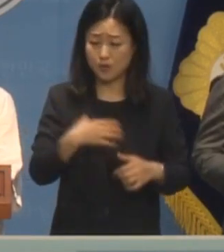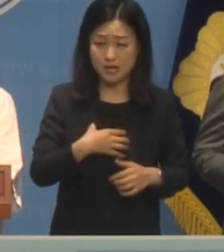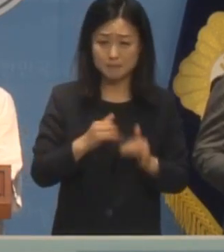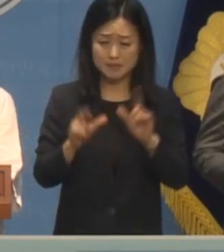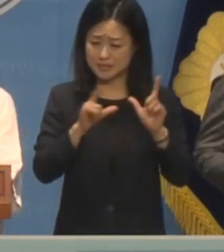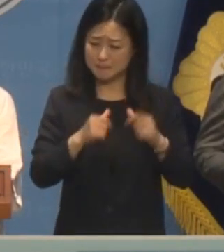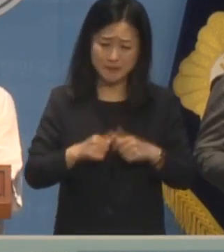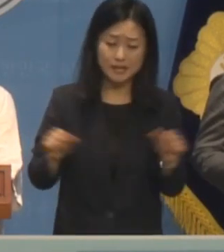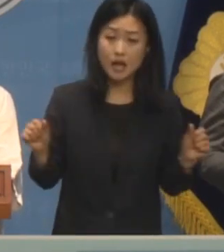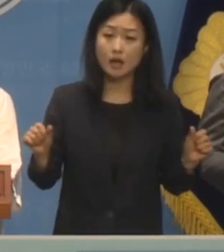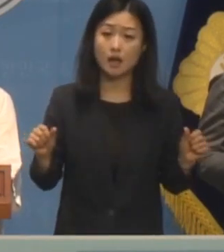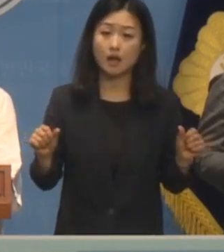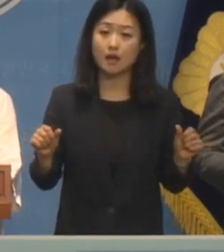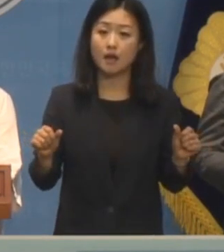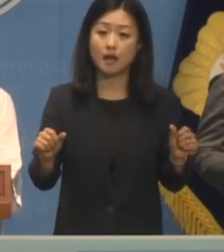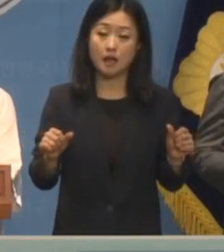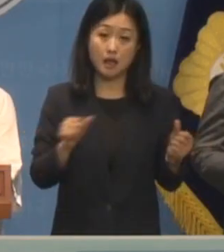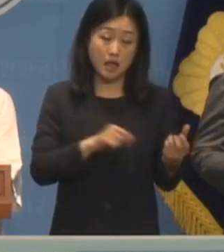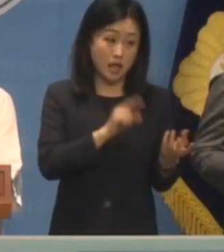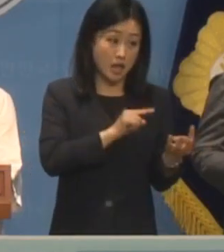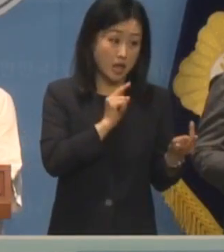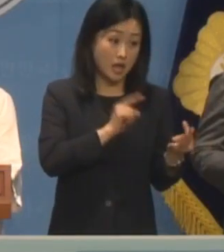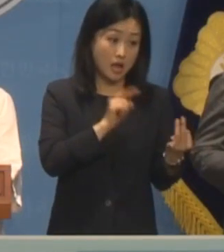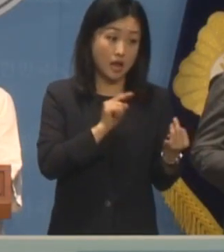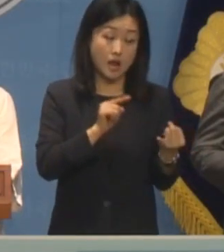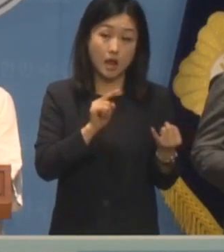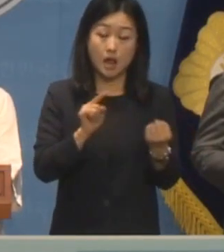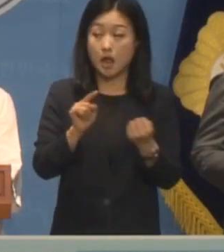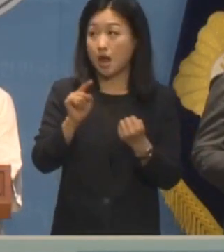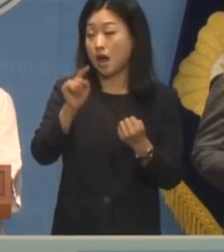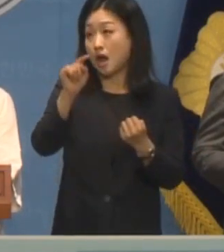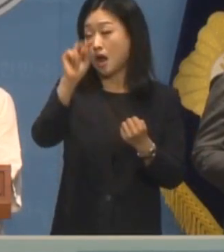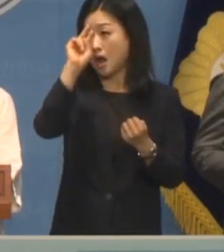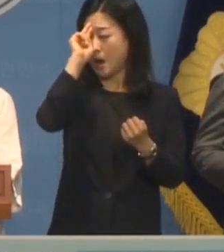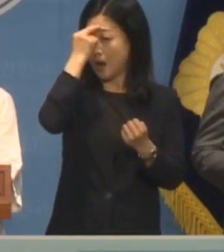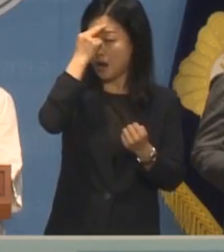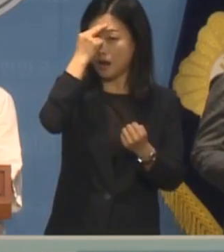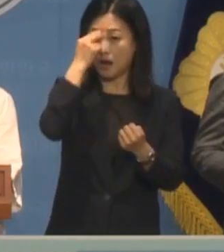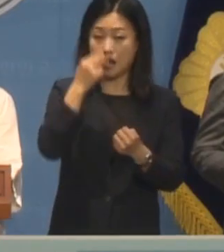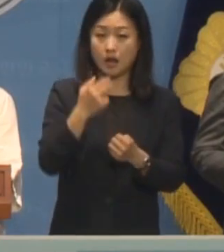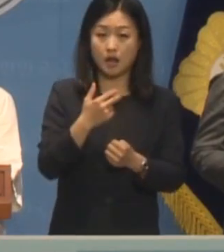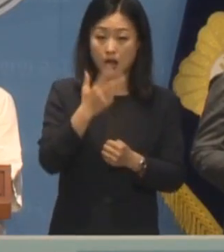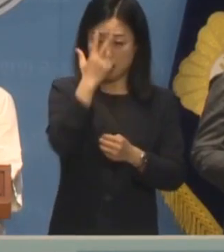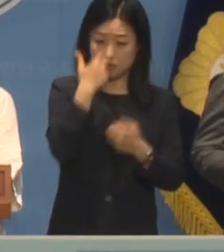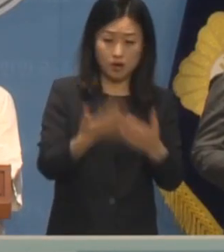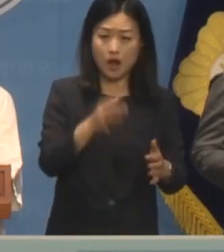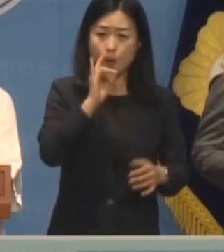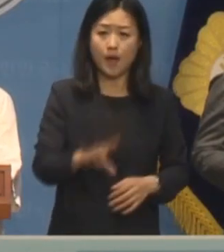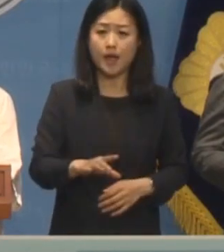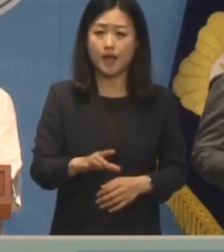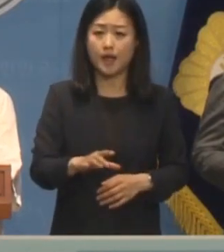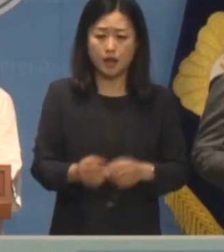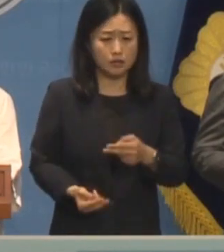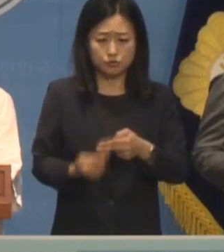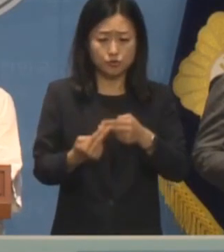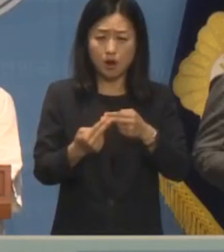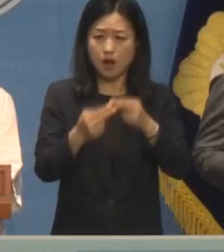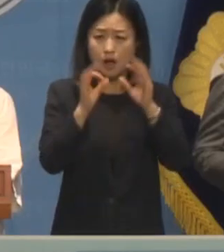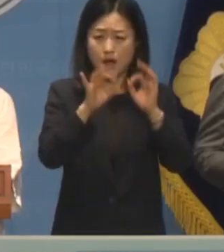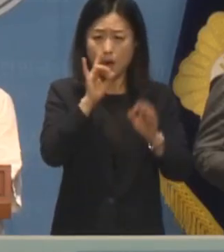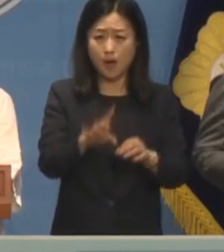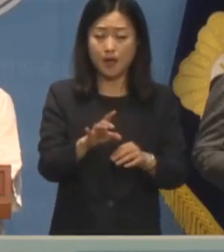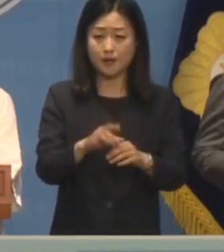민생 파탄 등 연일 사건과 사고입니다. 더 이상 두고 볼 수 없습니다. 민심은